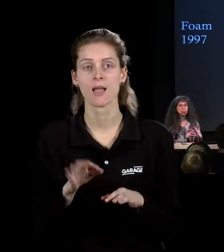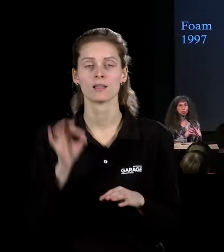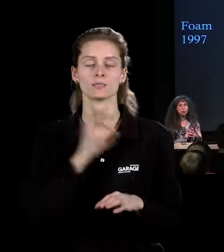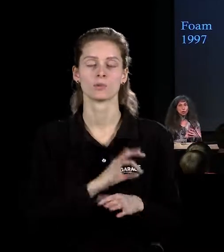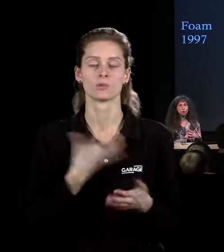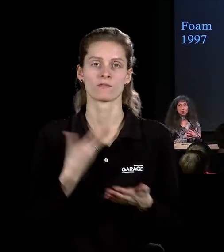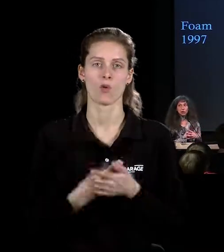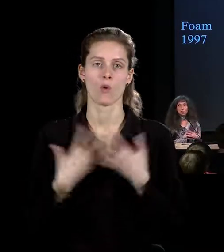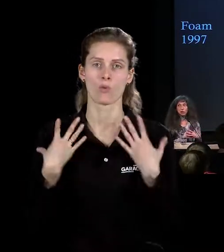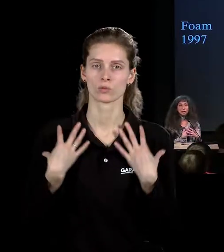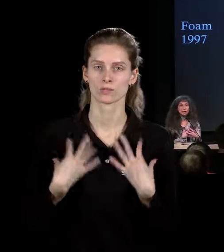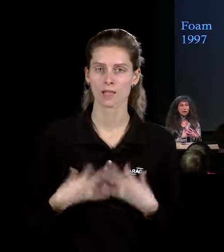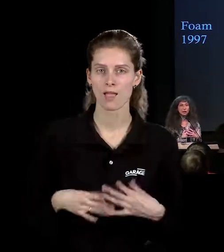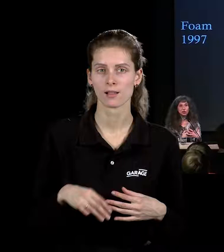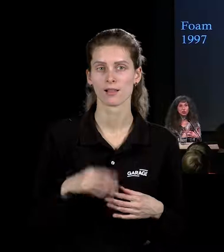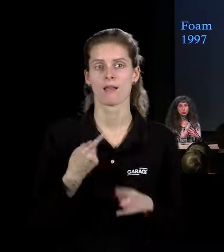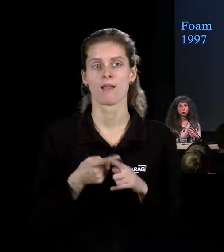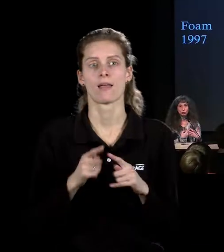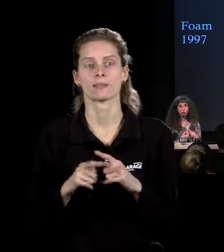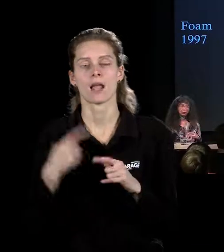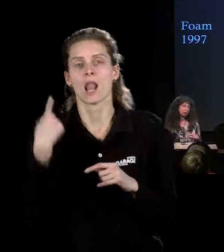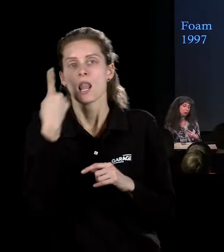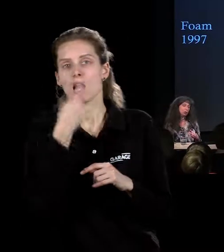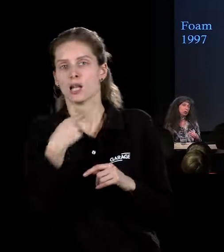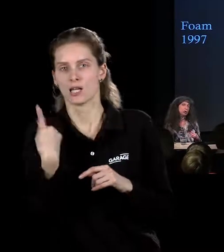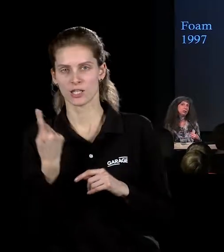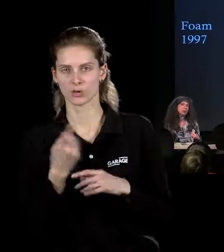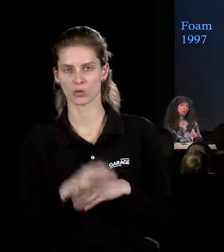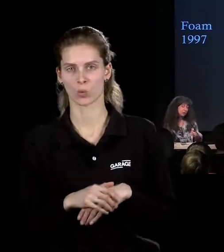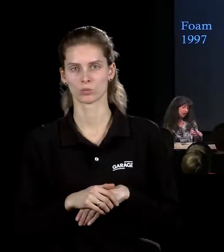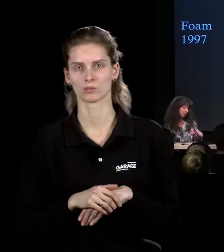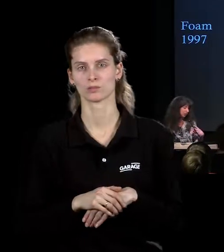тело – это то, что я, это моя предельная личность,